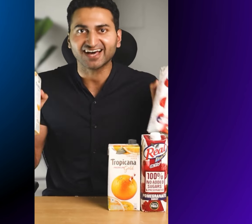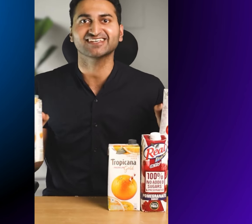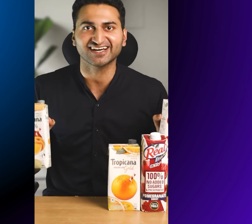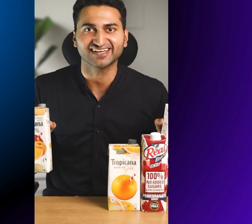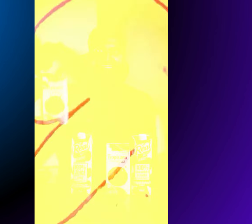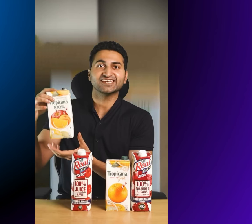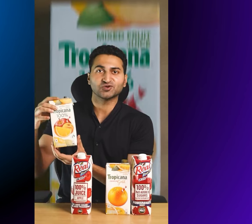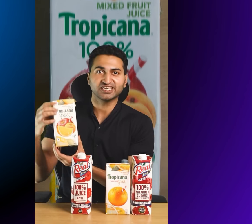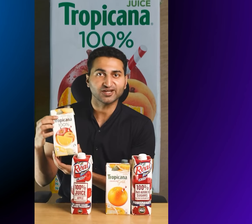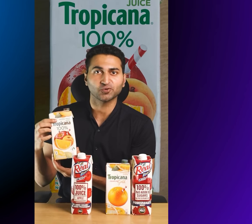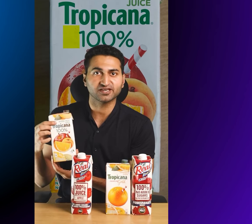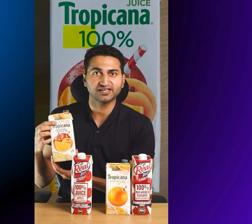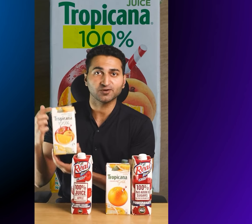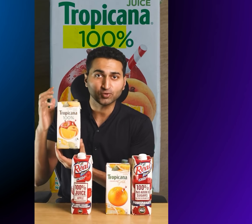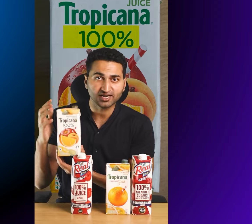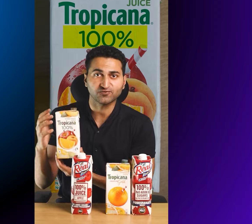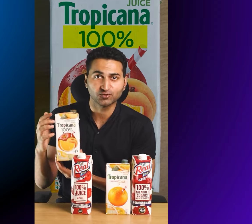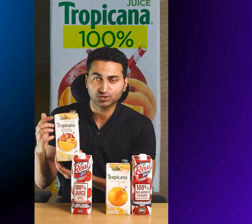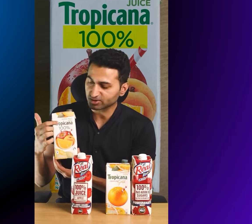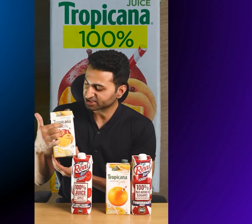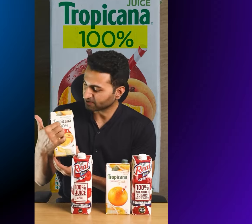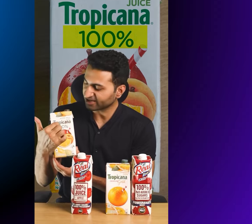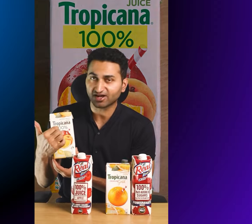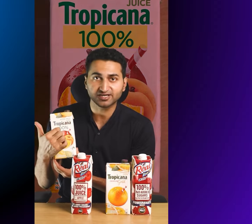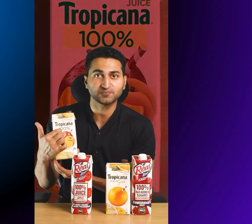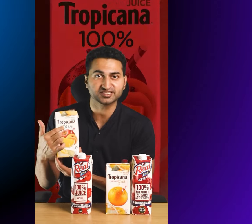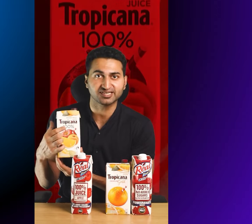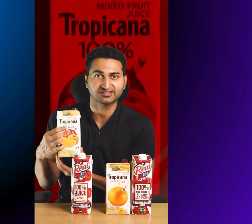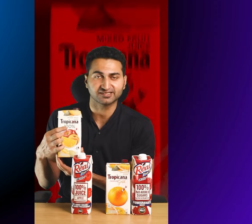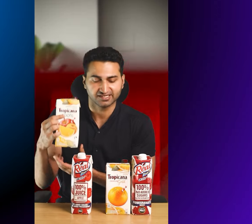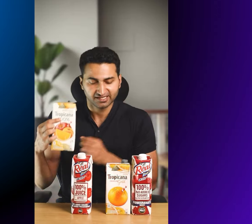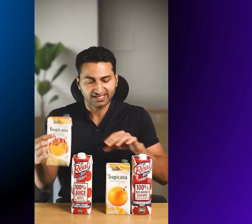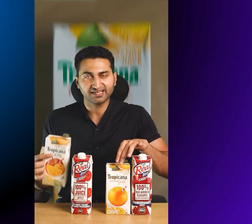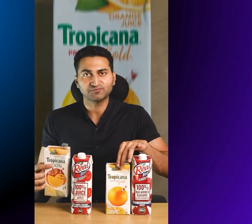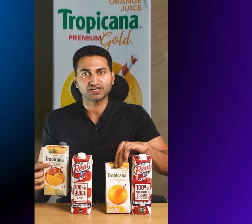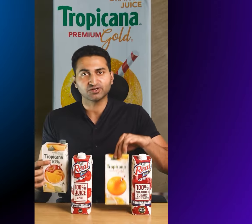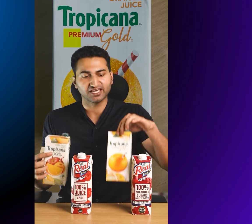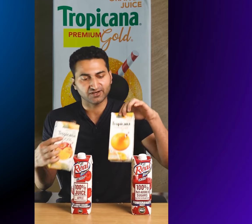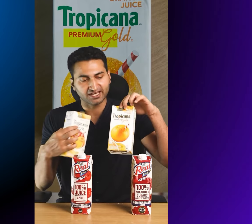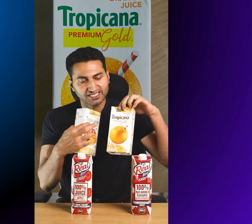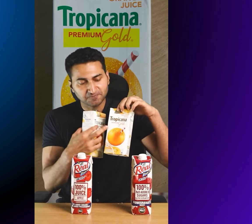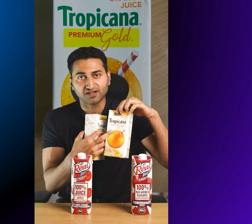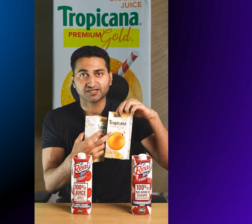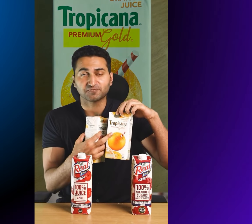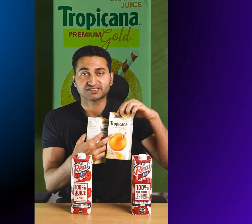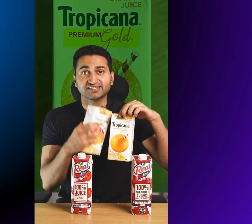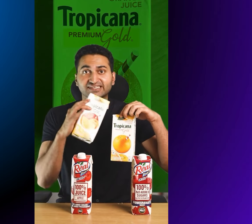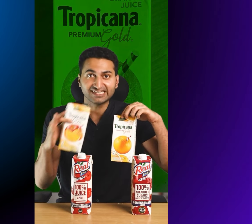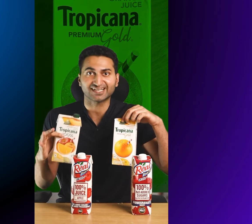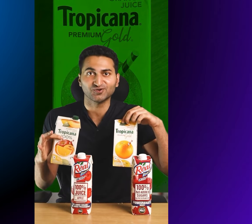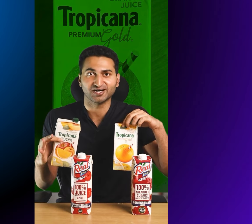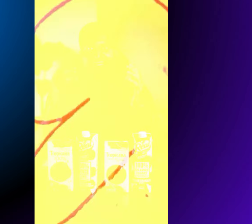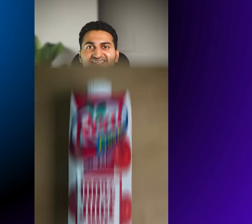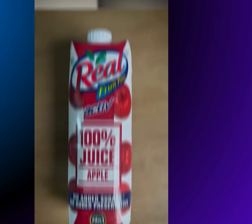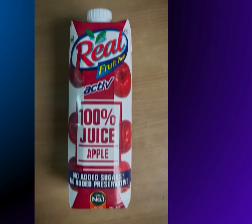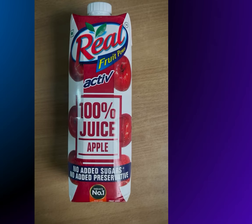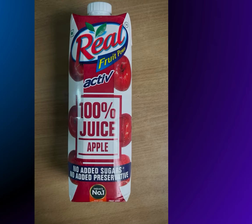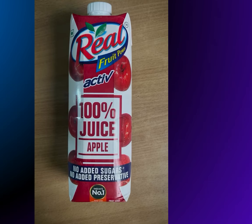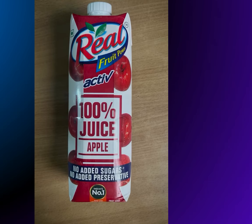दिया है। ये देखो, ये है ट्रोपिकाना का पुराना फ्रूट जूस जिस पे ये 100% लिखते थे, लेकिन अब देखो नए वाला इस पे 100% नहीं लिखा हुआ। ऐसे ही रियल फ्रूट जूस पे भी